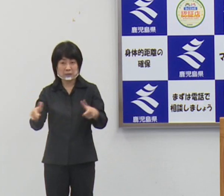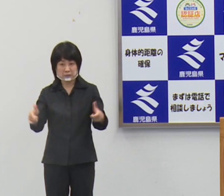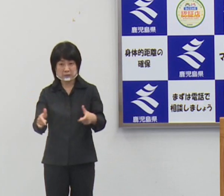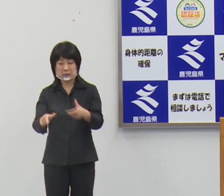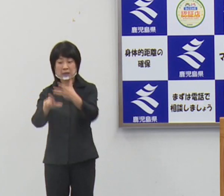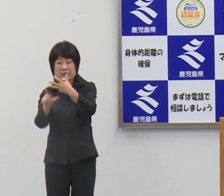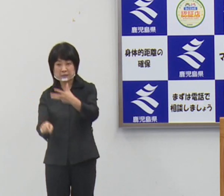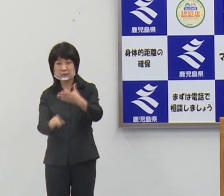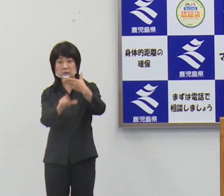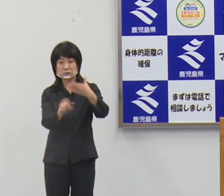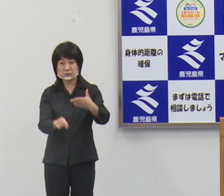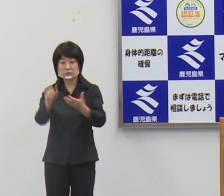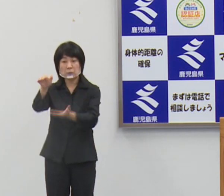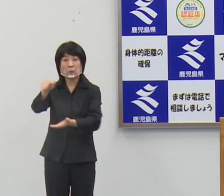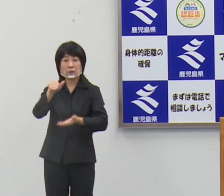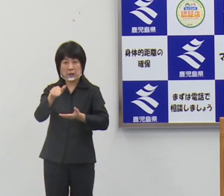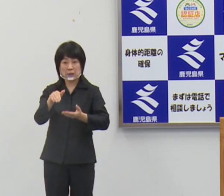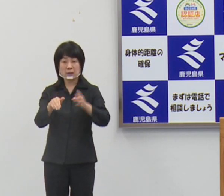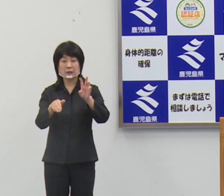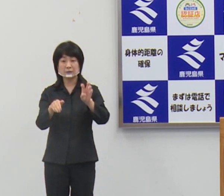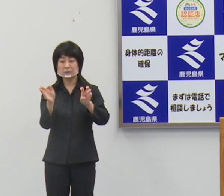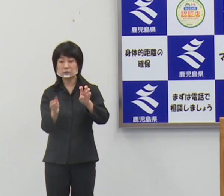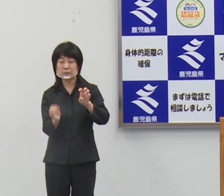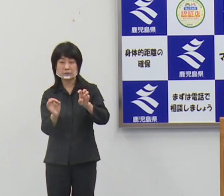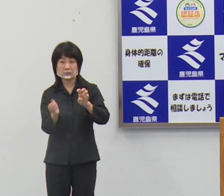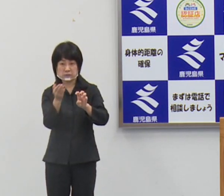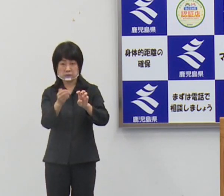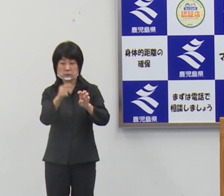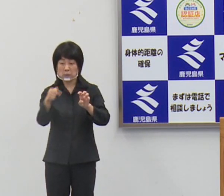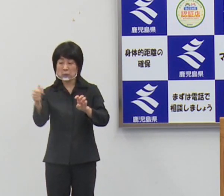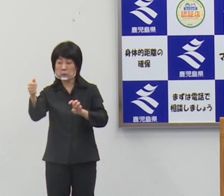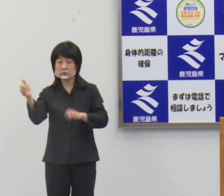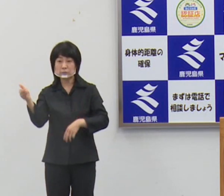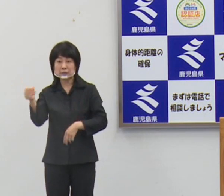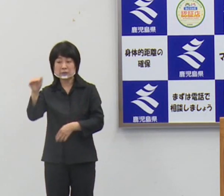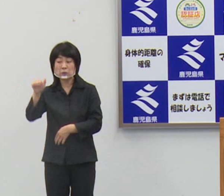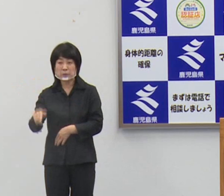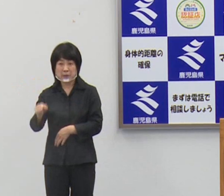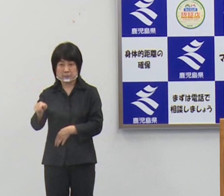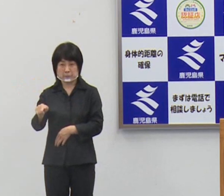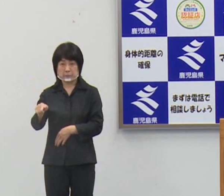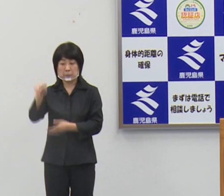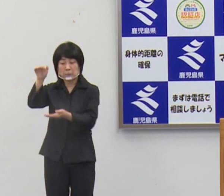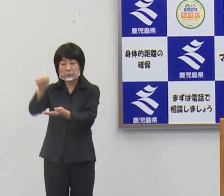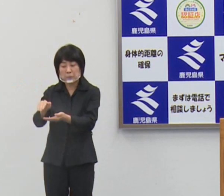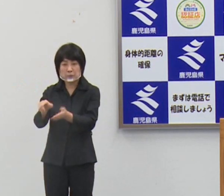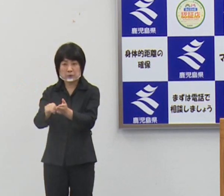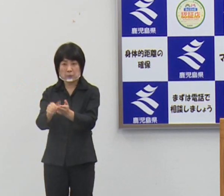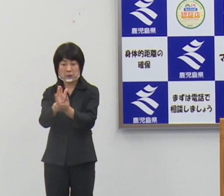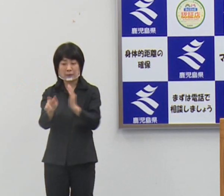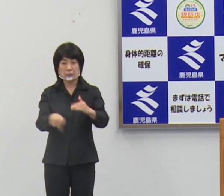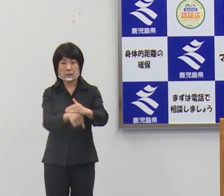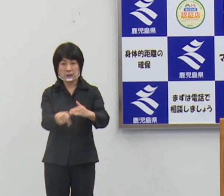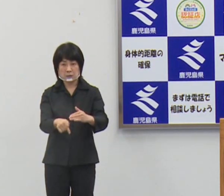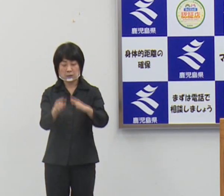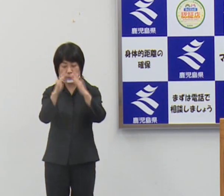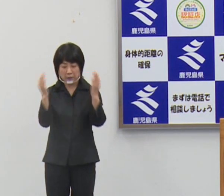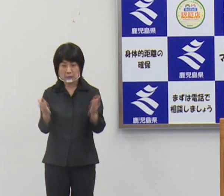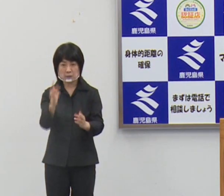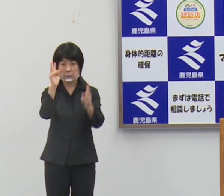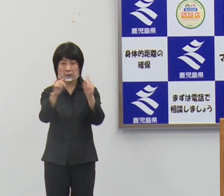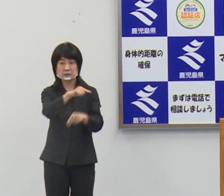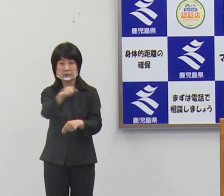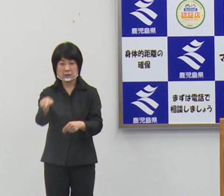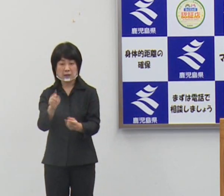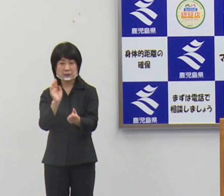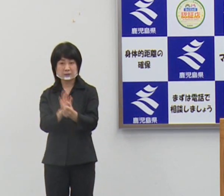月の売上高が 30% 以上 50% 未満減少している県内のすべての事業者に